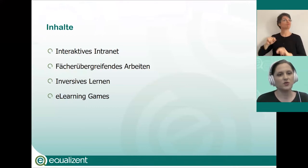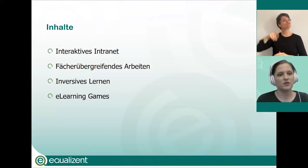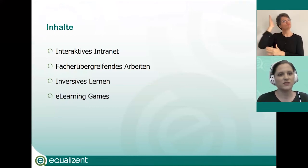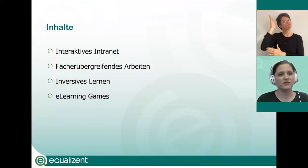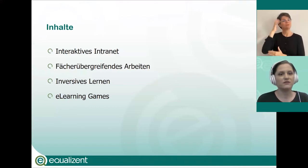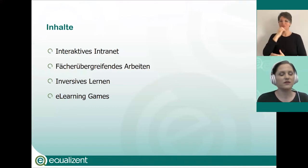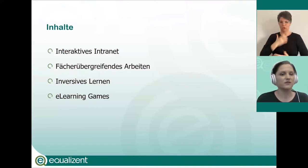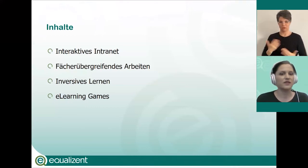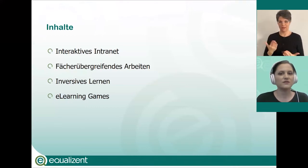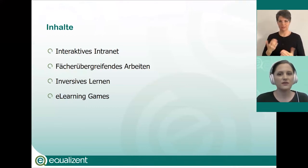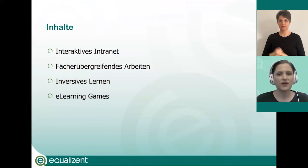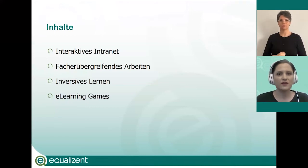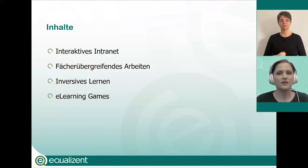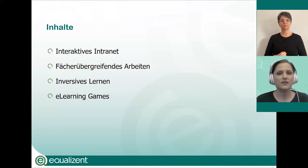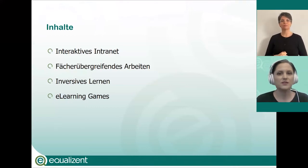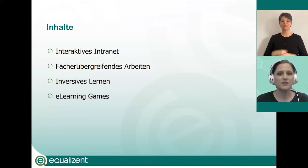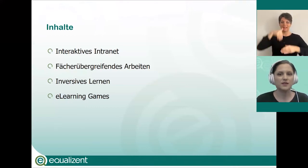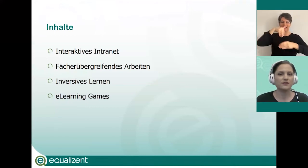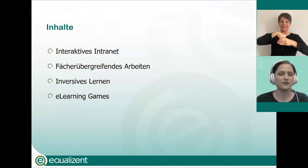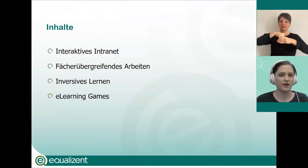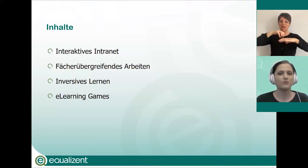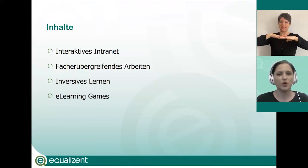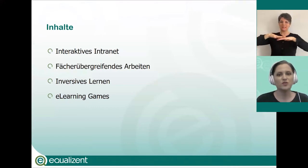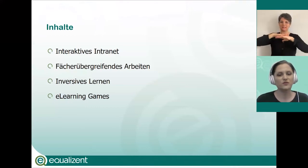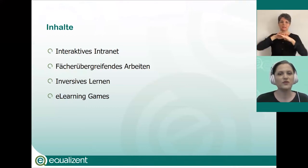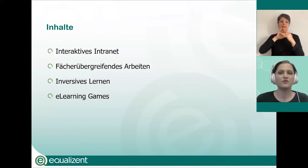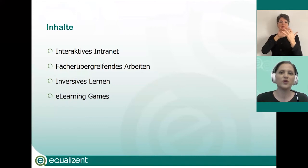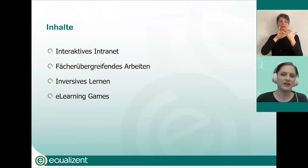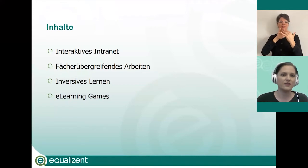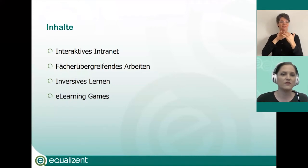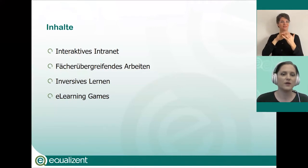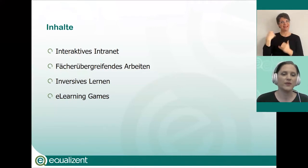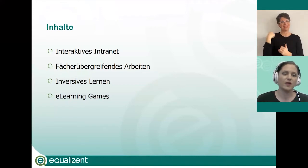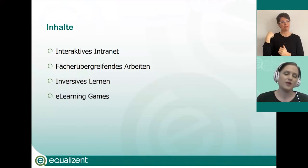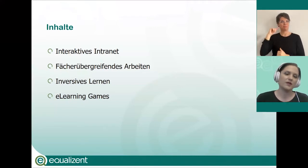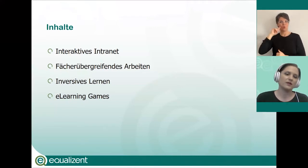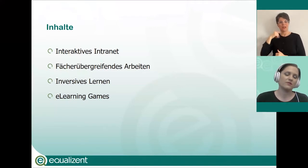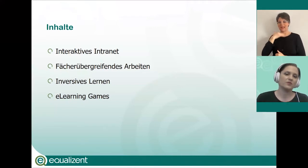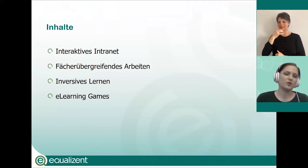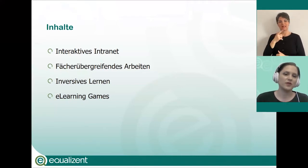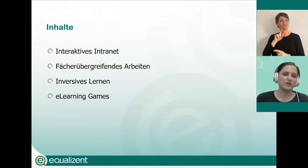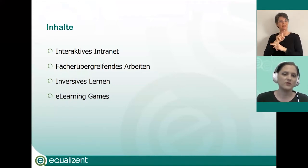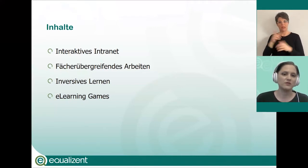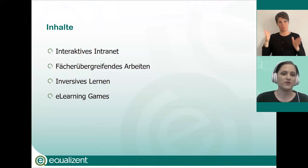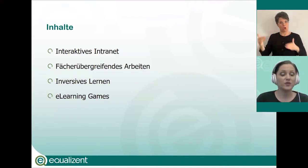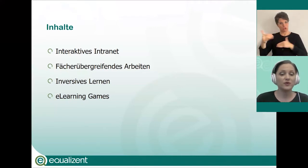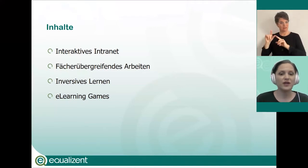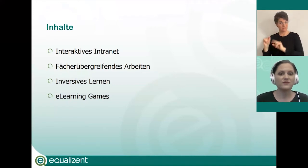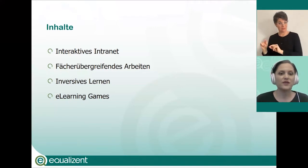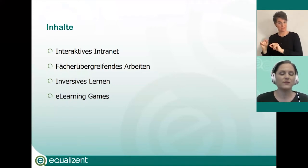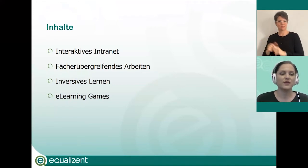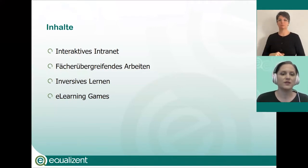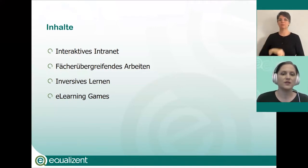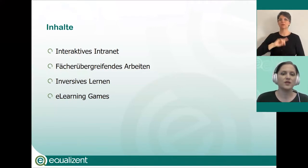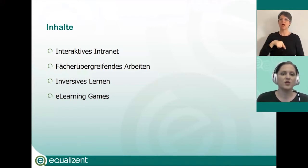zuerst kurz auf das interaktive Intranet eingehen. Das ist diese digitale Box, von der vorher die Rede war. Dann werde ich übergehen zu unseren